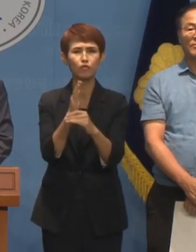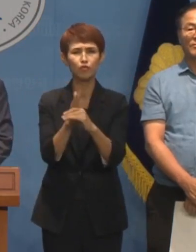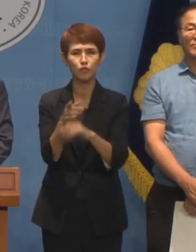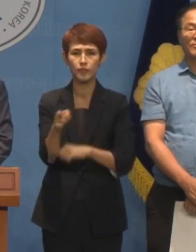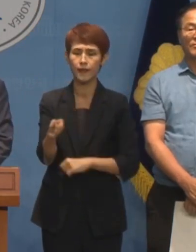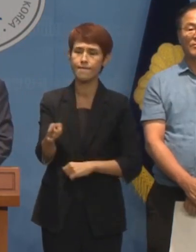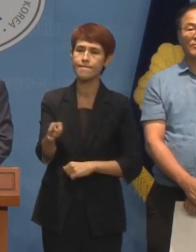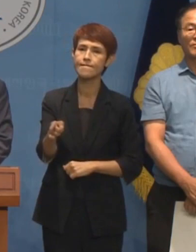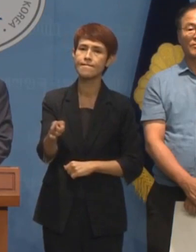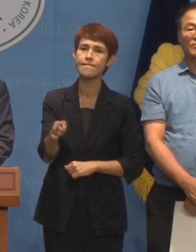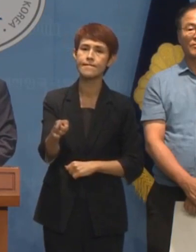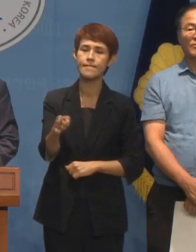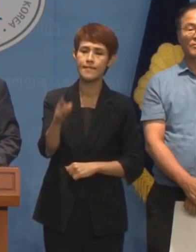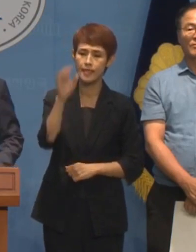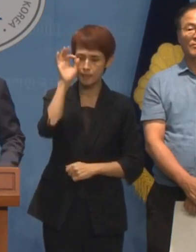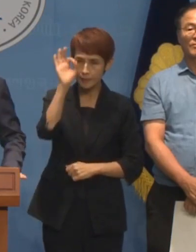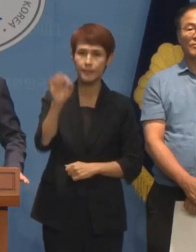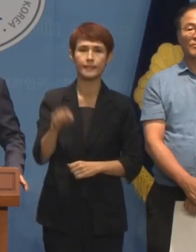제가 확인했습니다.